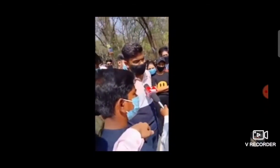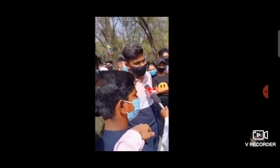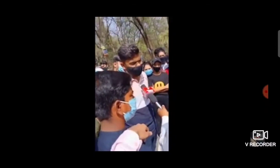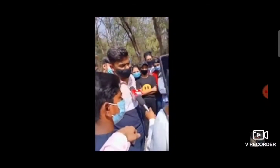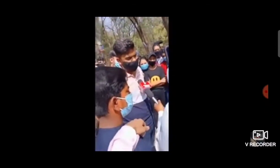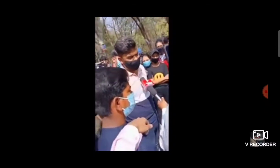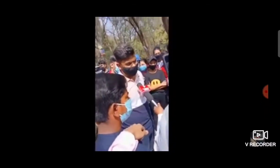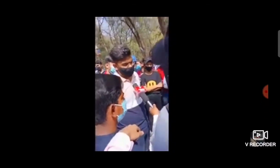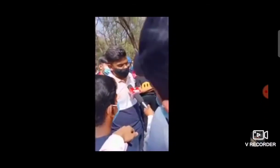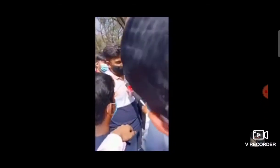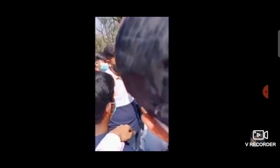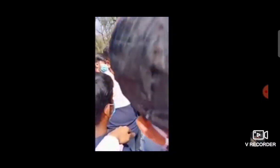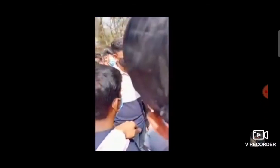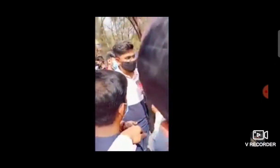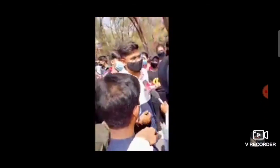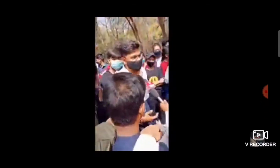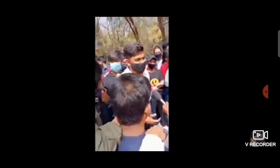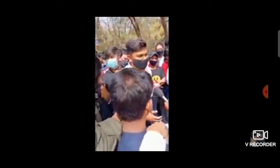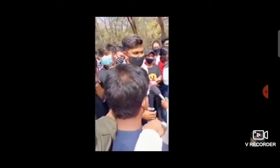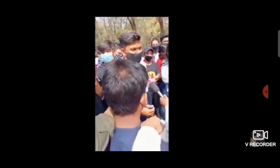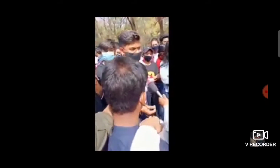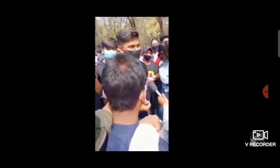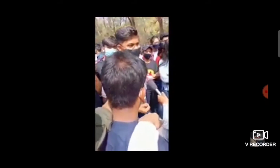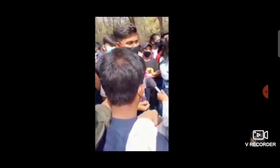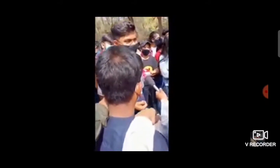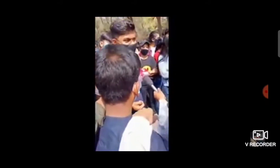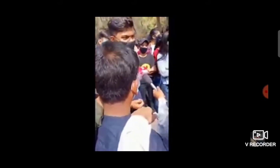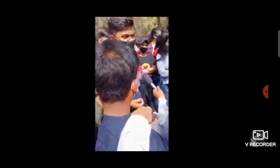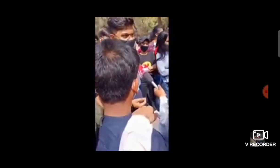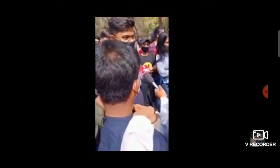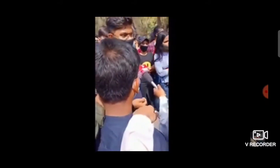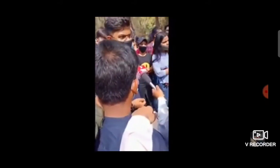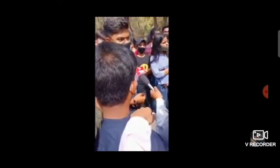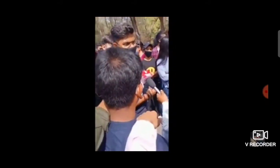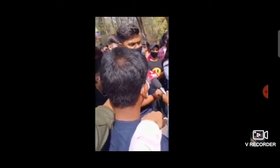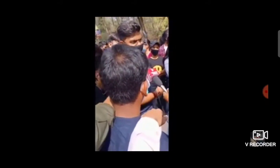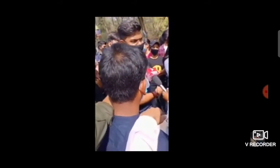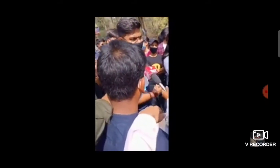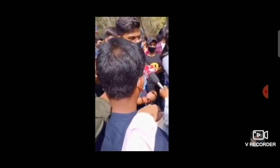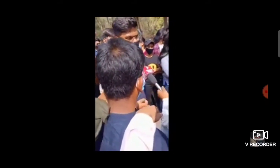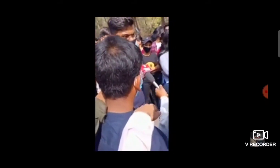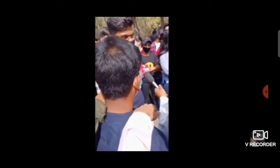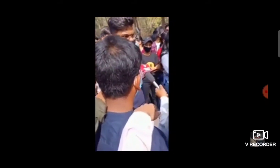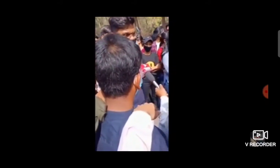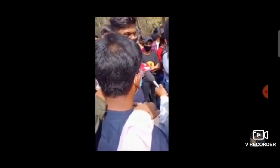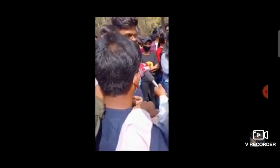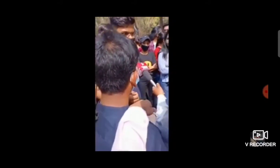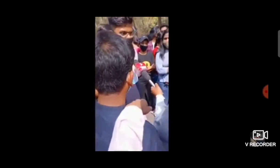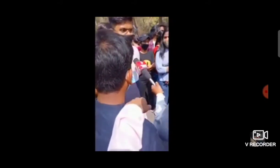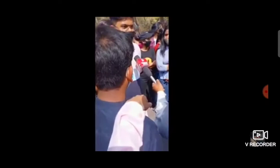अपना वोट मत दो कर दो मैं समझ